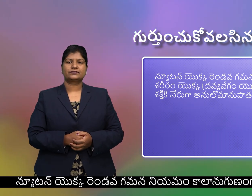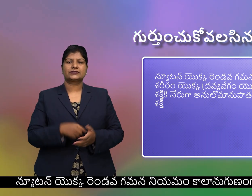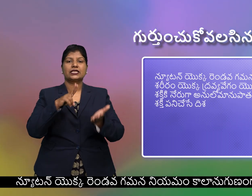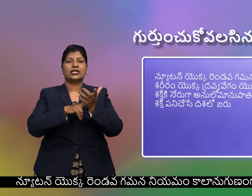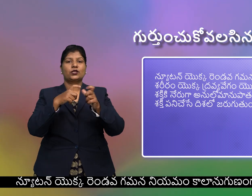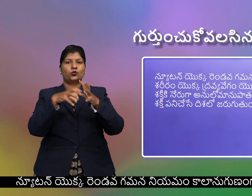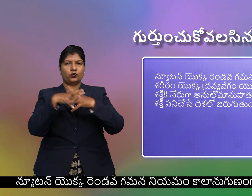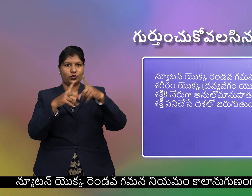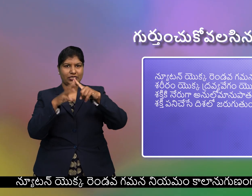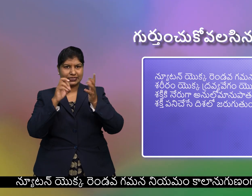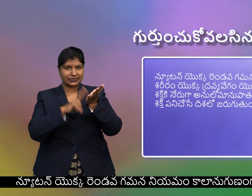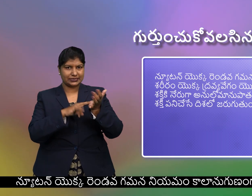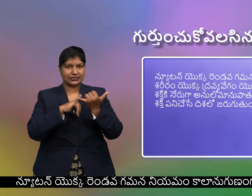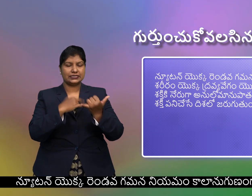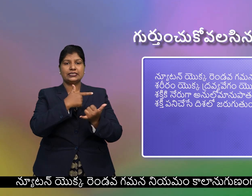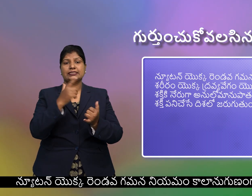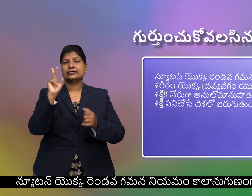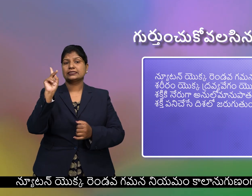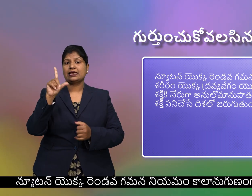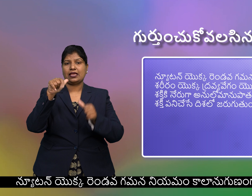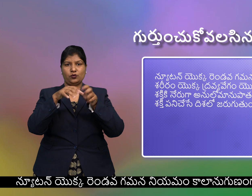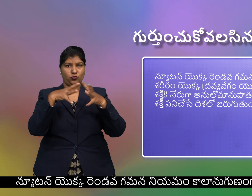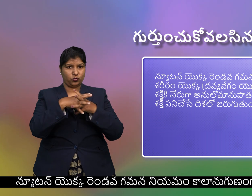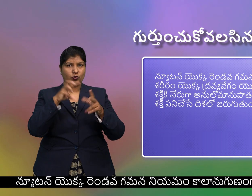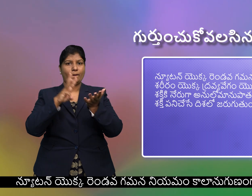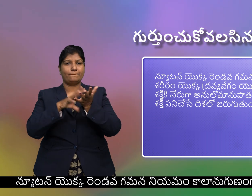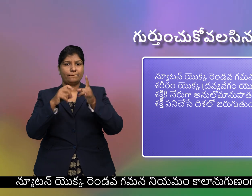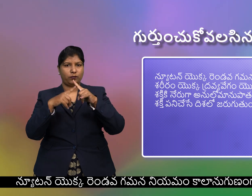న్యూటన్ యొక్క రెండవ గమన నియమం కాలానుగుణంగా శరీరం యొక్క